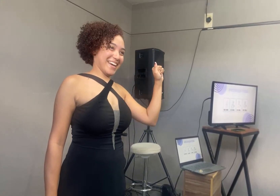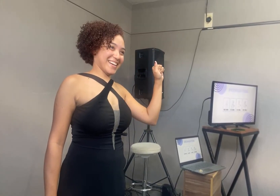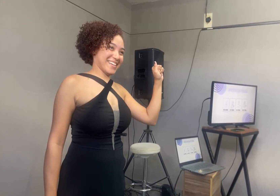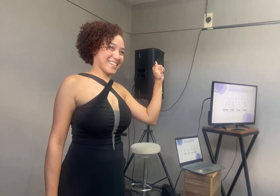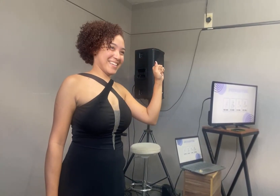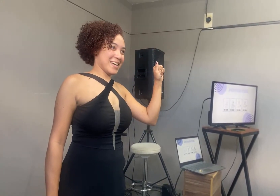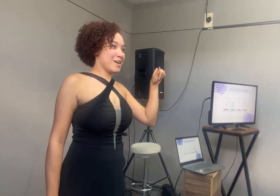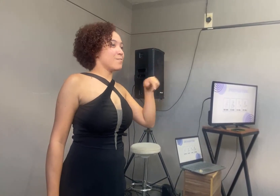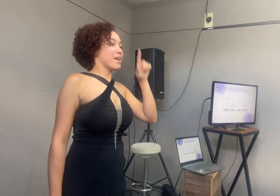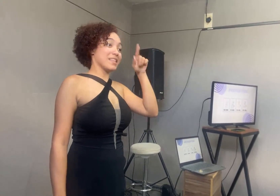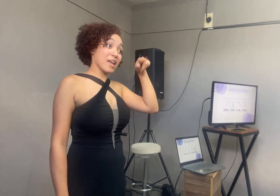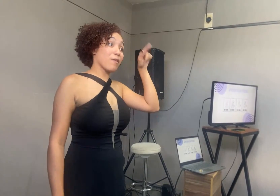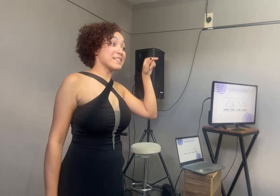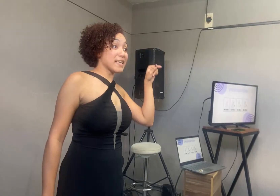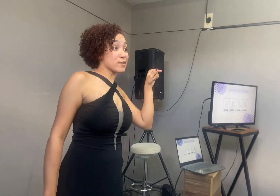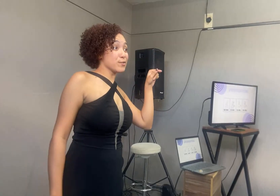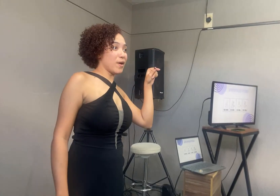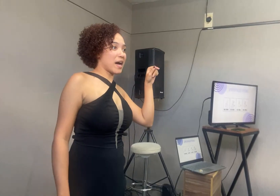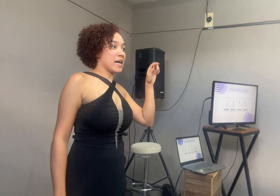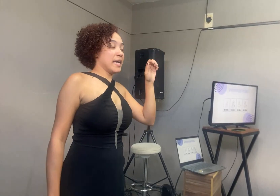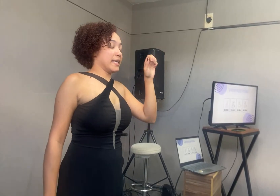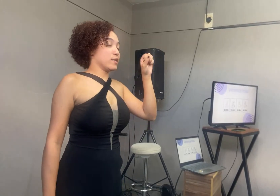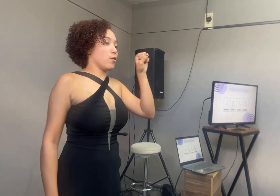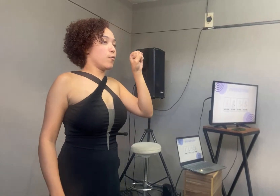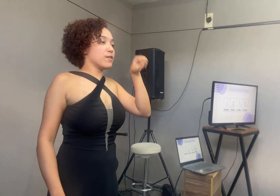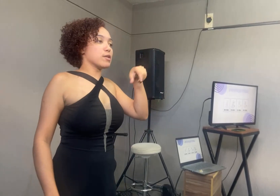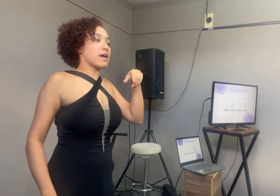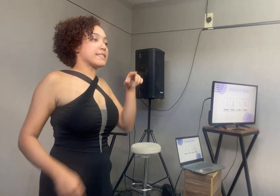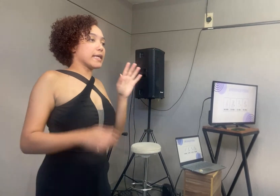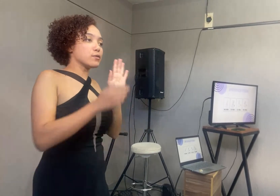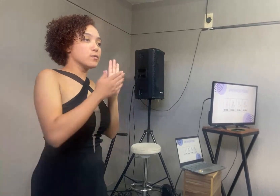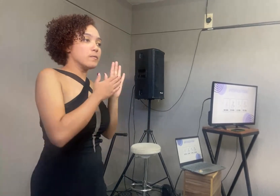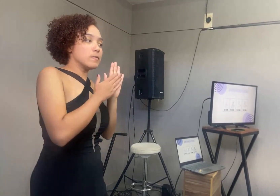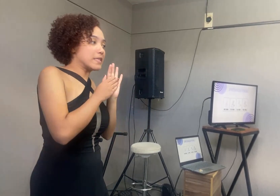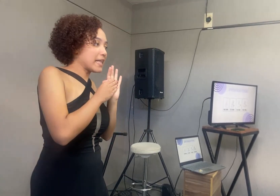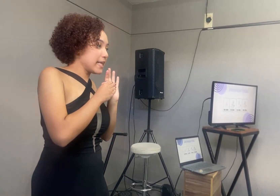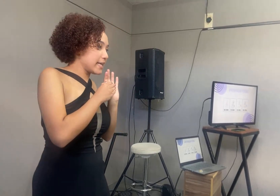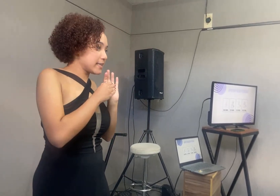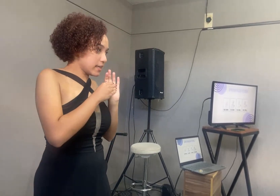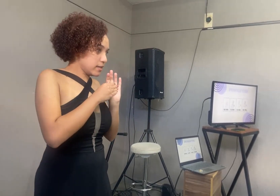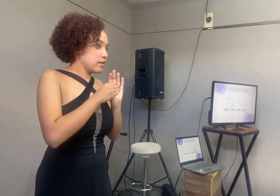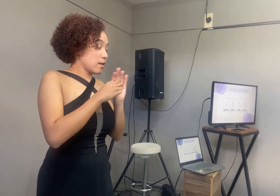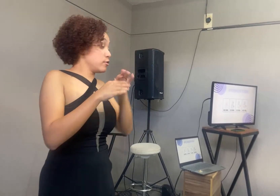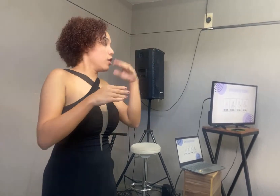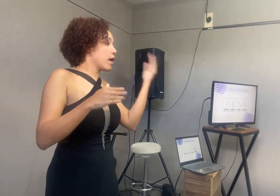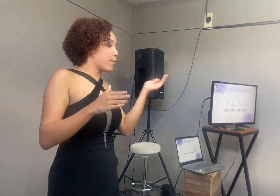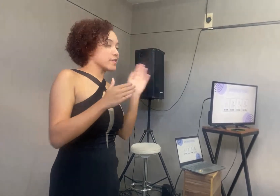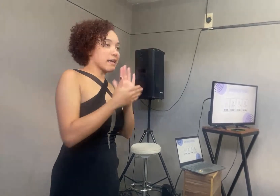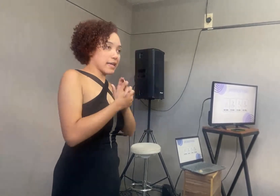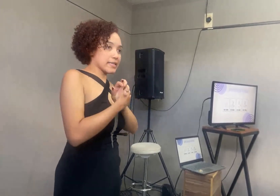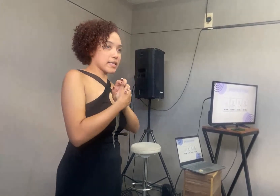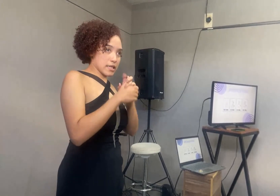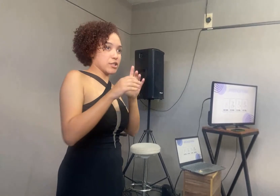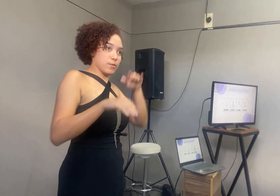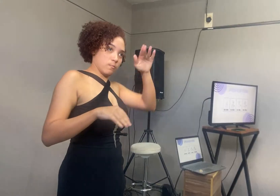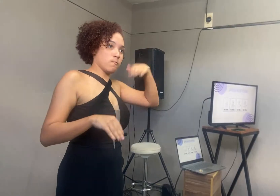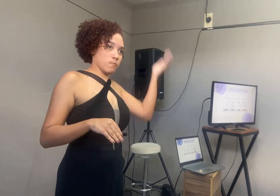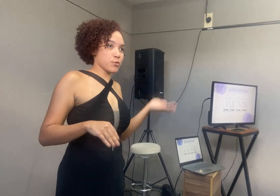M-E-L-A. Ele tem um acento no A. Então, eu vou fazer o acento na letra, logo após a letra que te